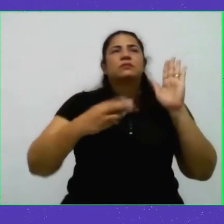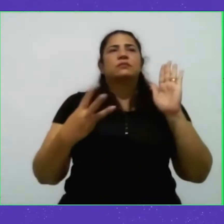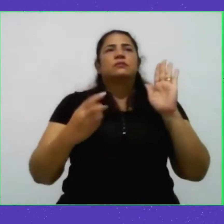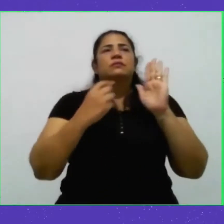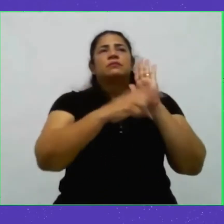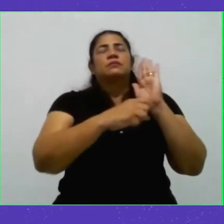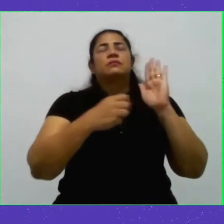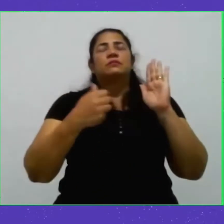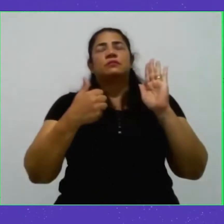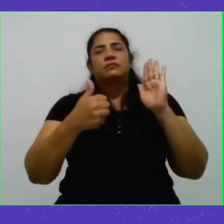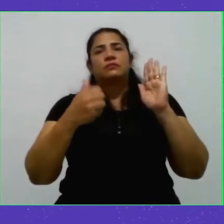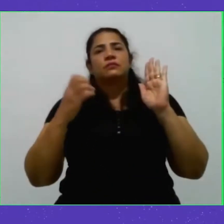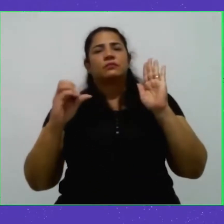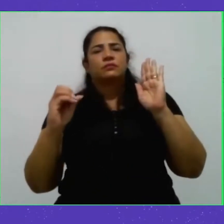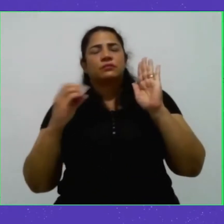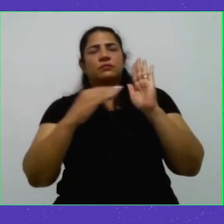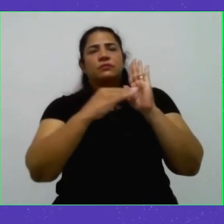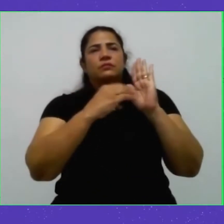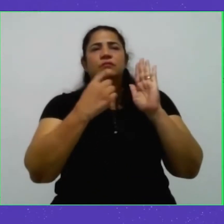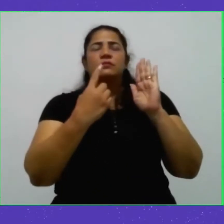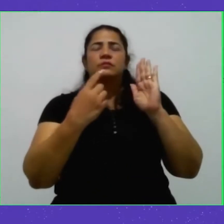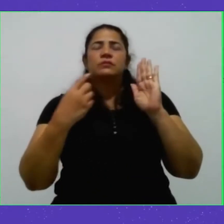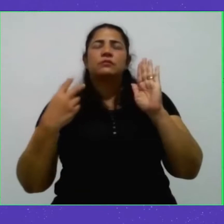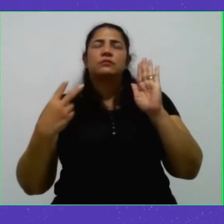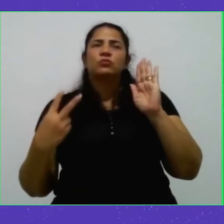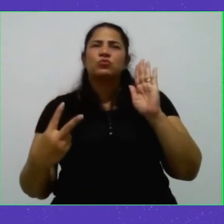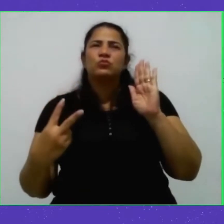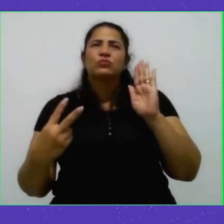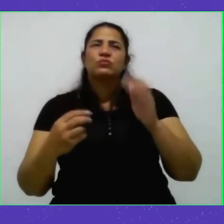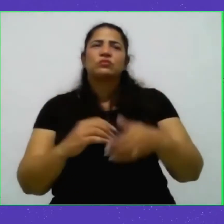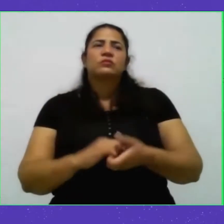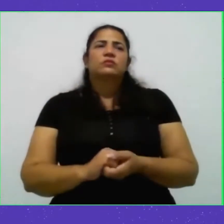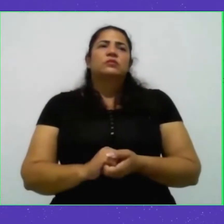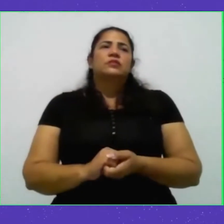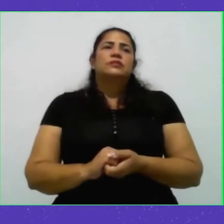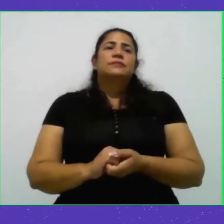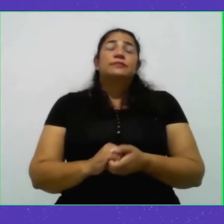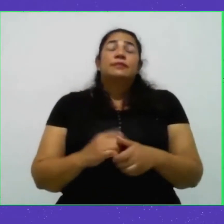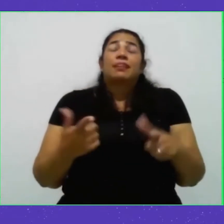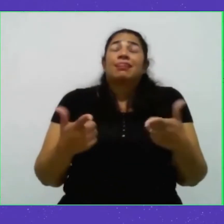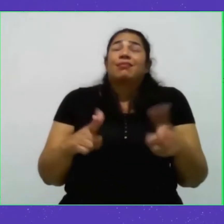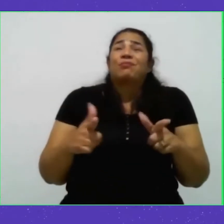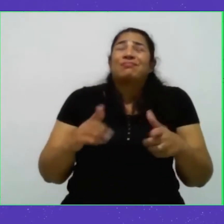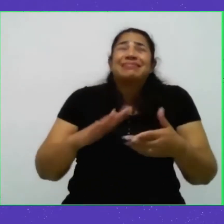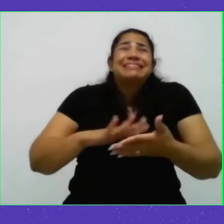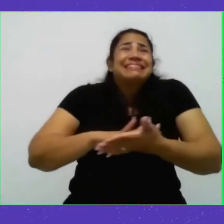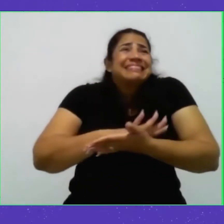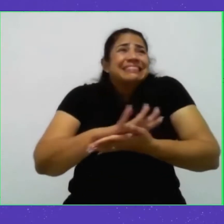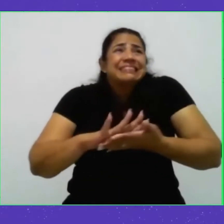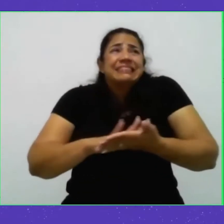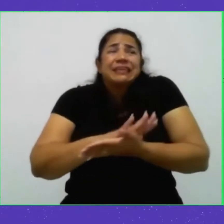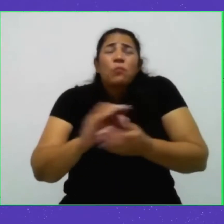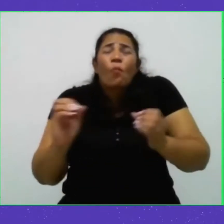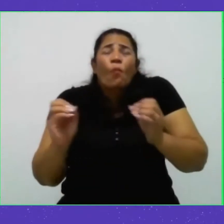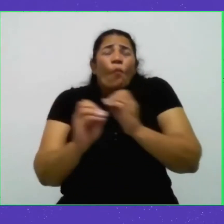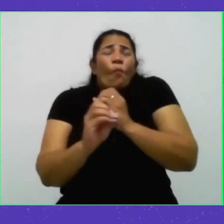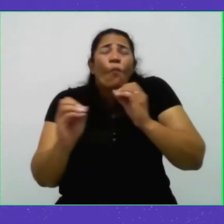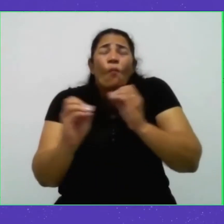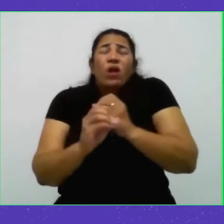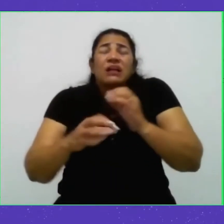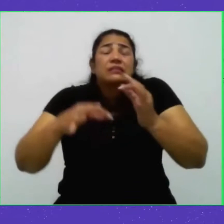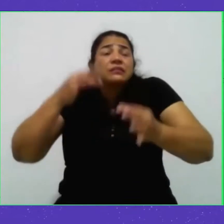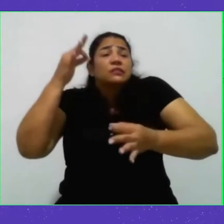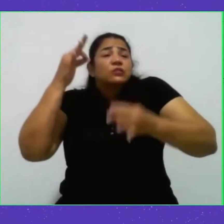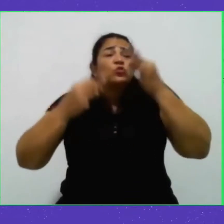nenhum sequer. Não há quem entenda, não há quem busque a Deus. Todos se extraviaram,